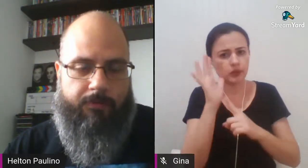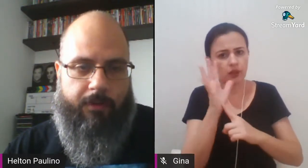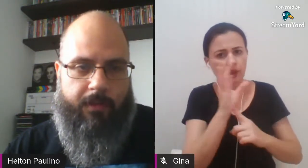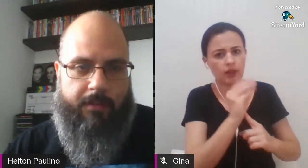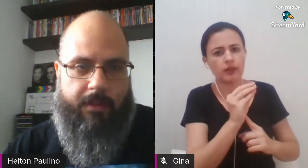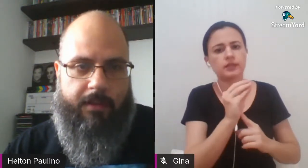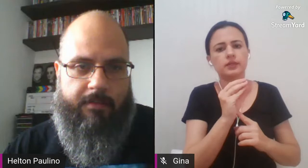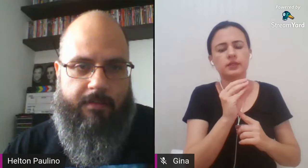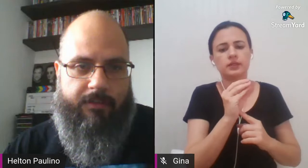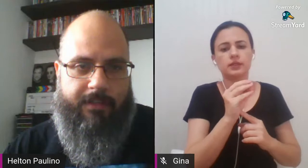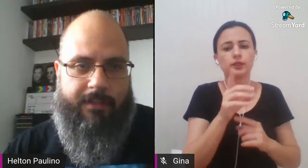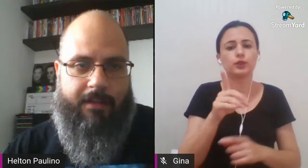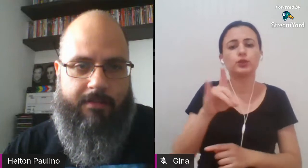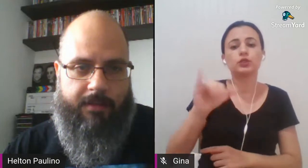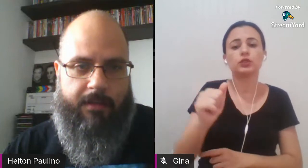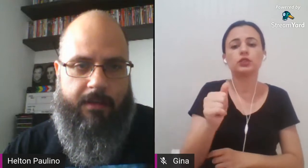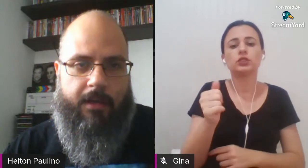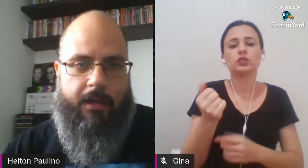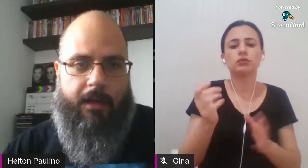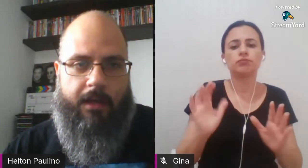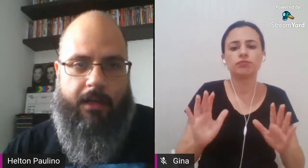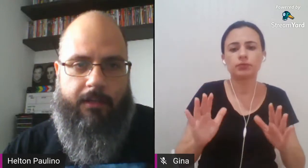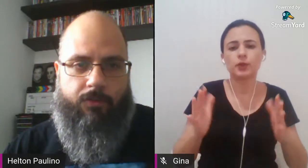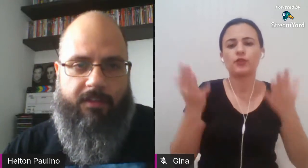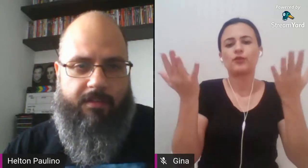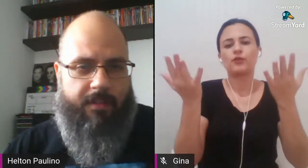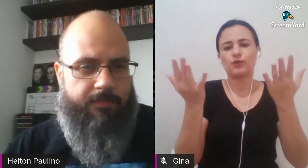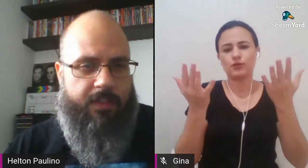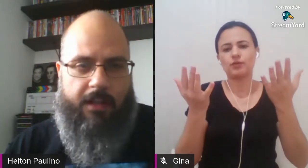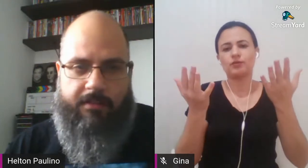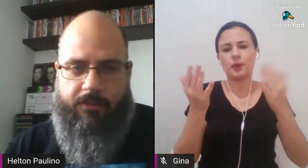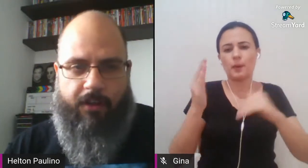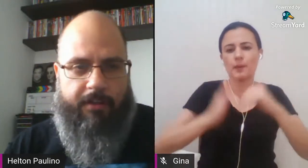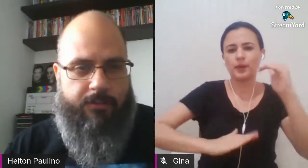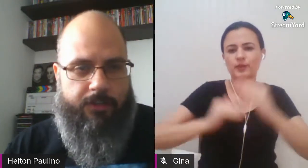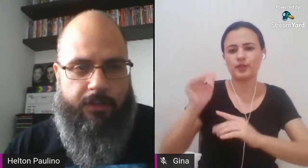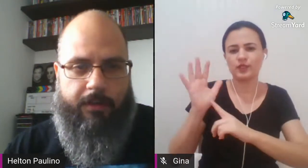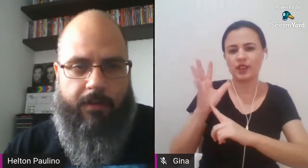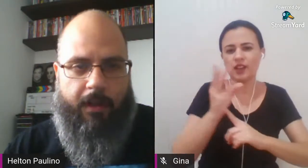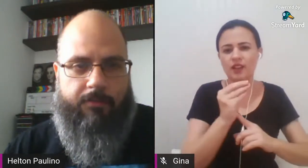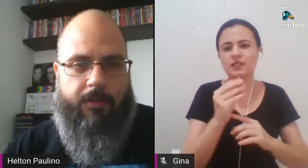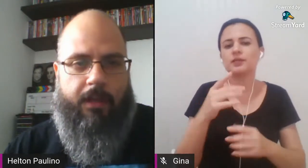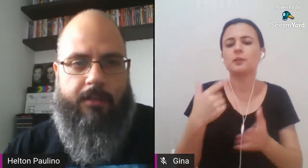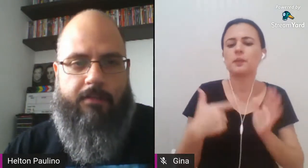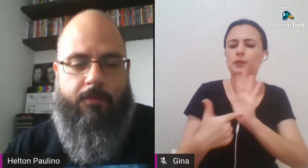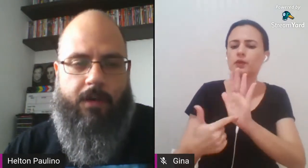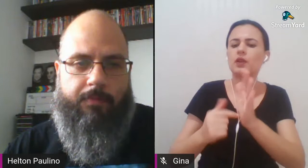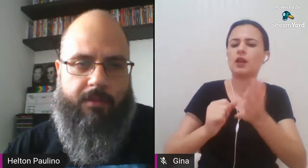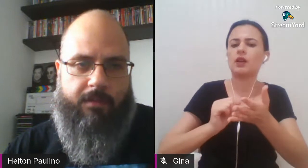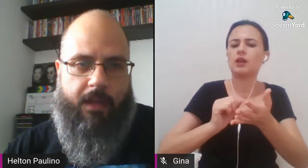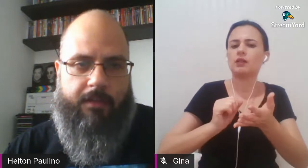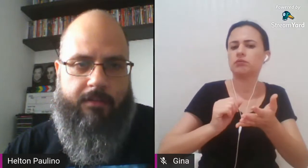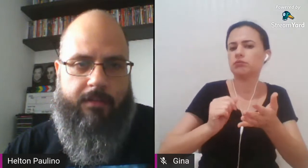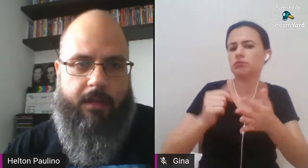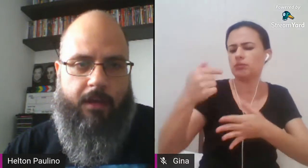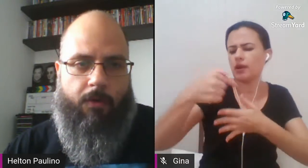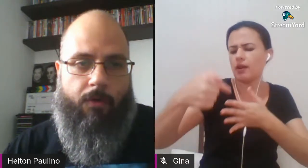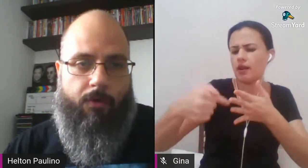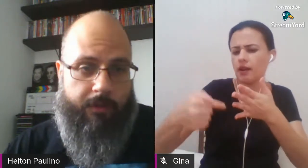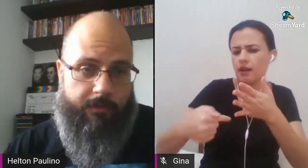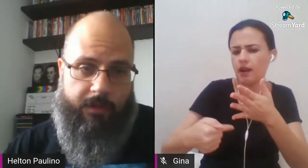Dia do Profissional das Artes, a gente trazer todas as atividades que já existiram relacionadas ao campo das